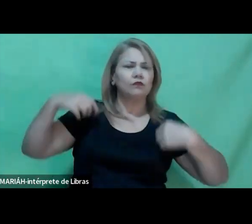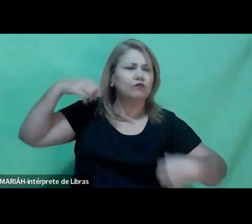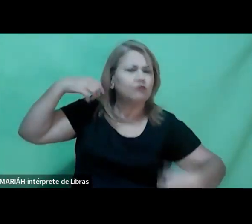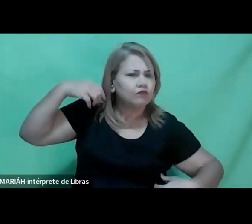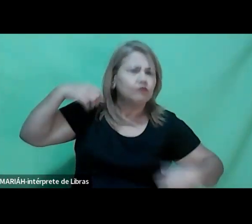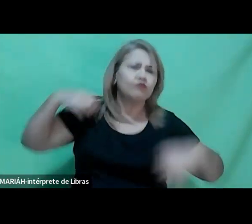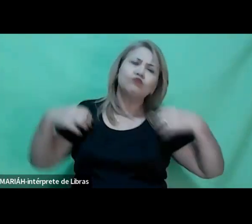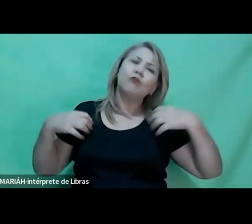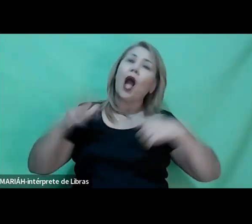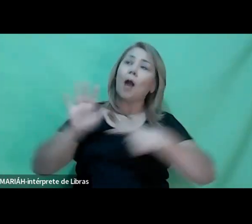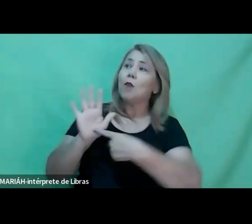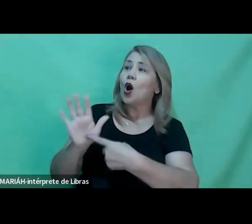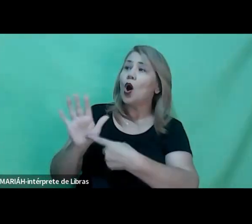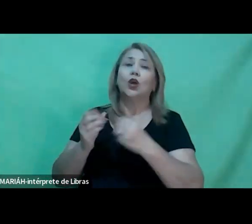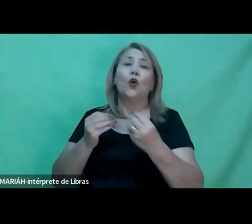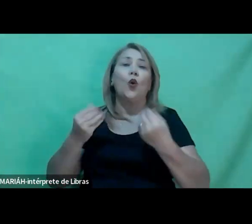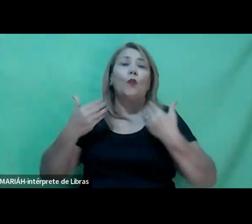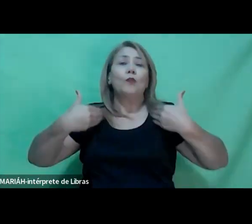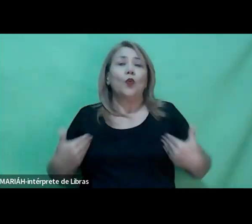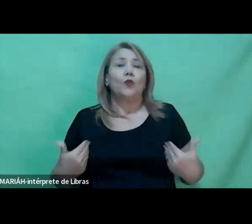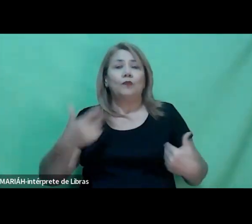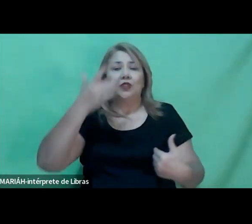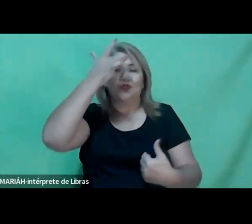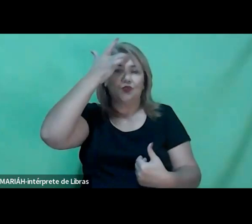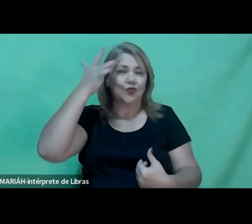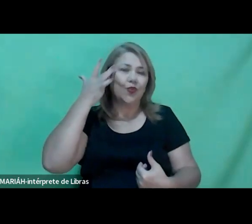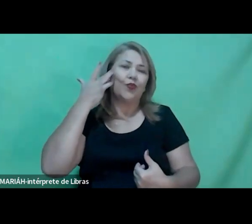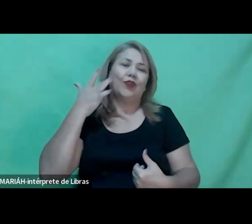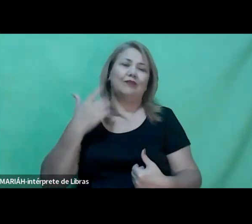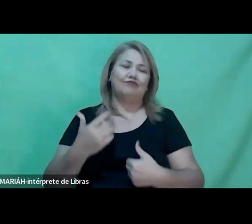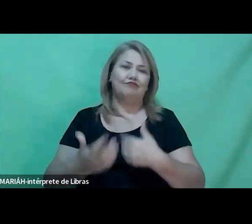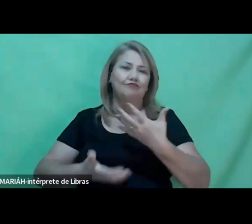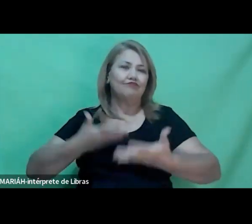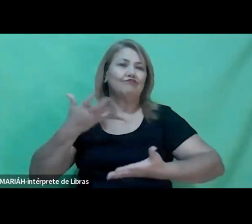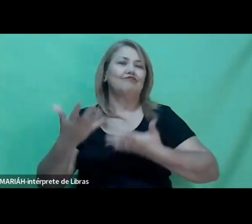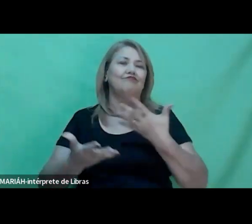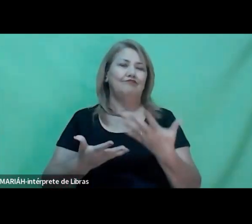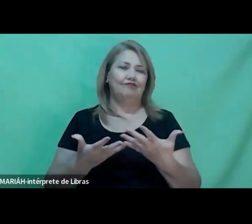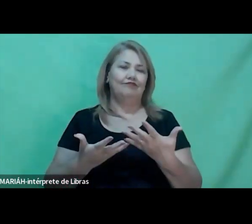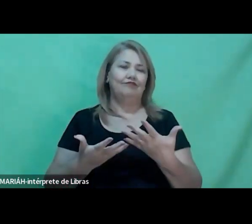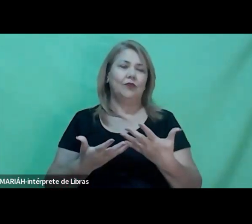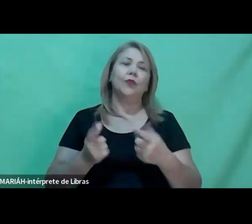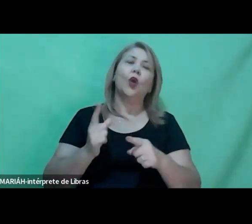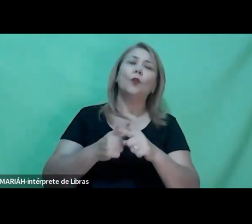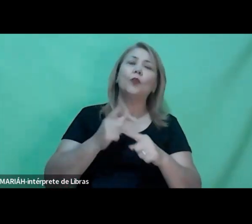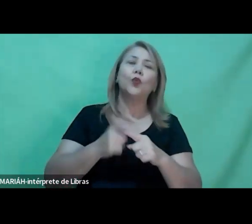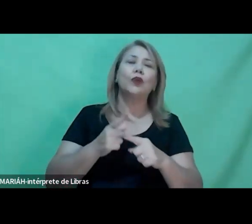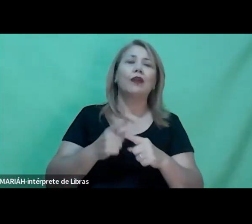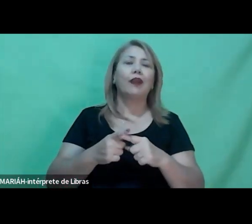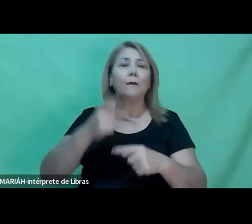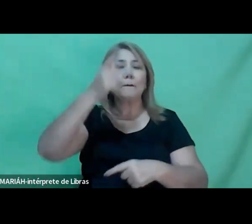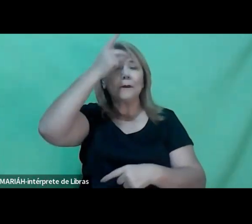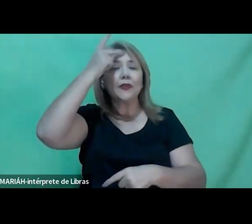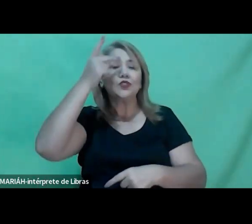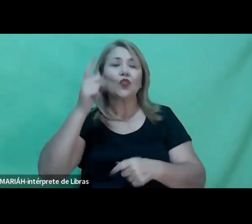diciendo y cuando se rió yo dije ah lo logré pues hay que eh Buscar como como como